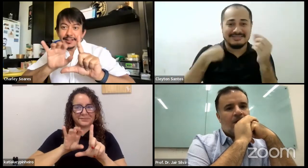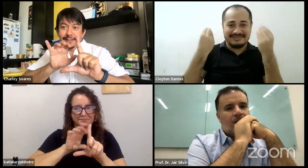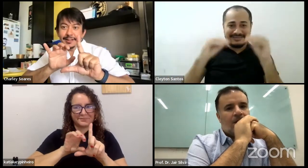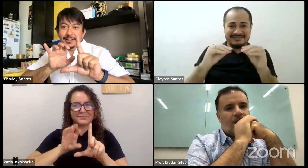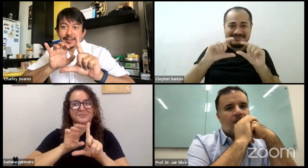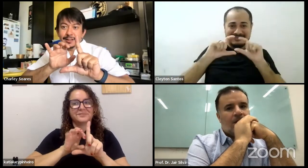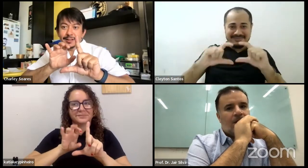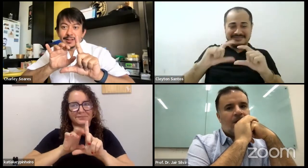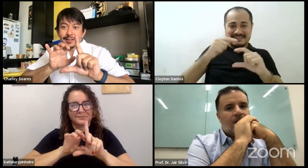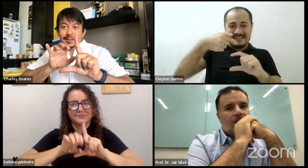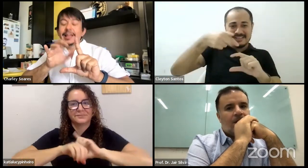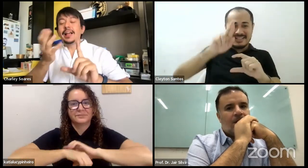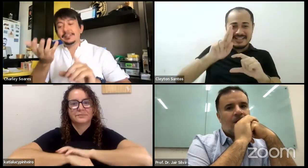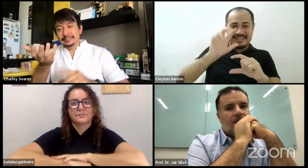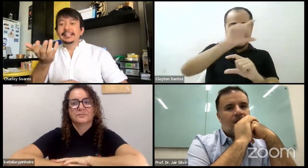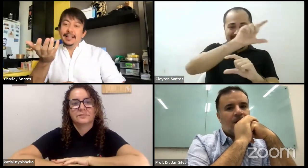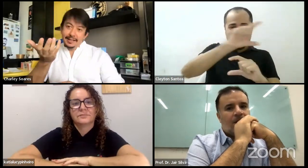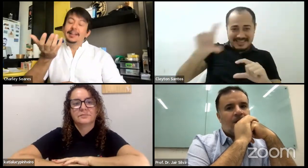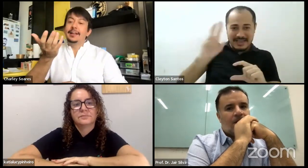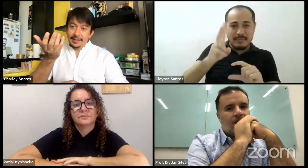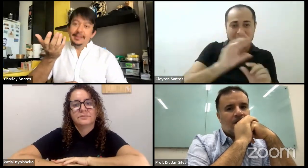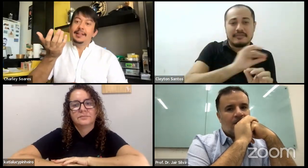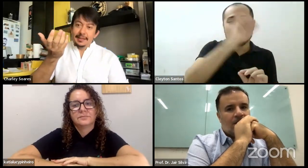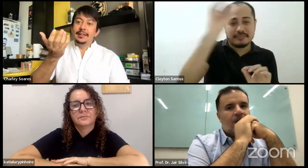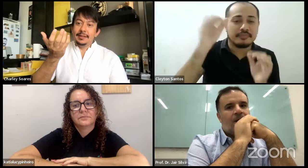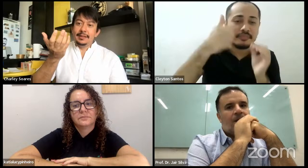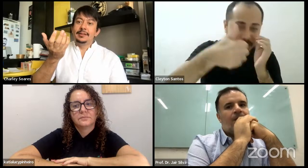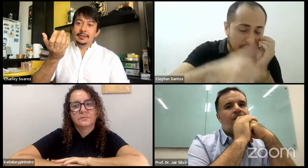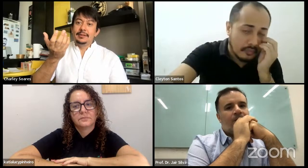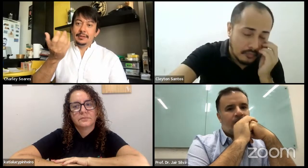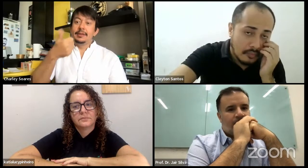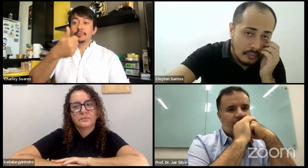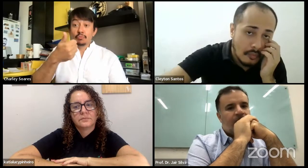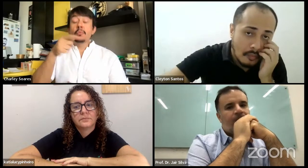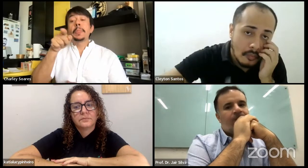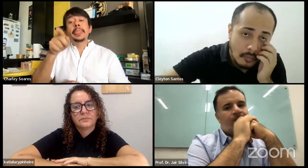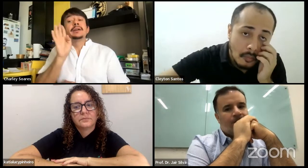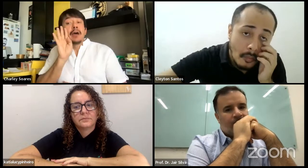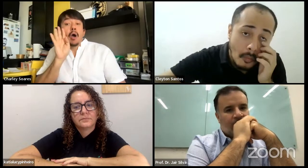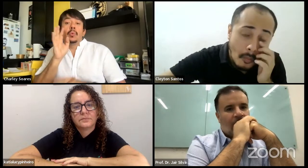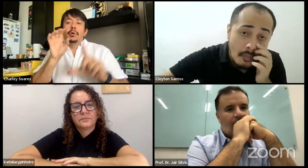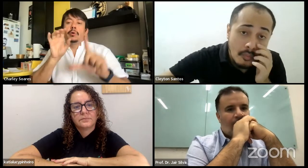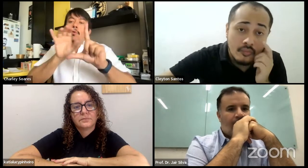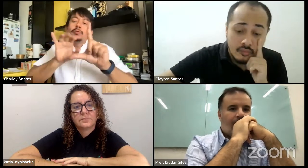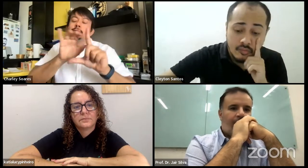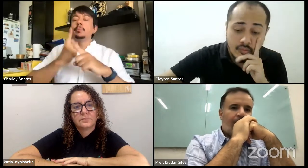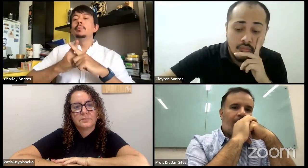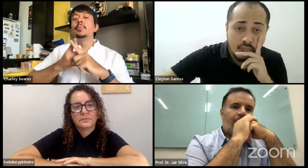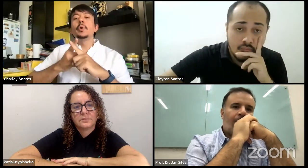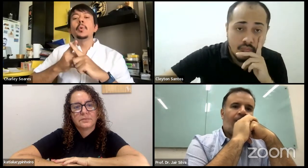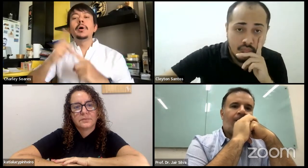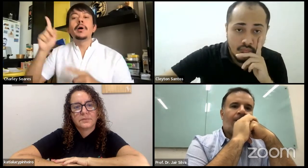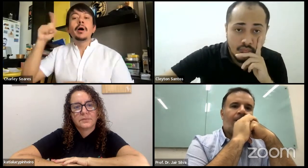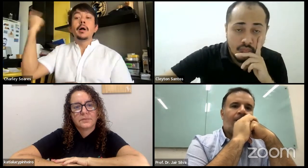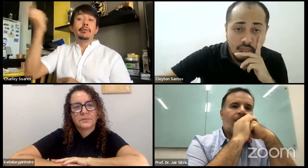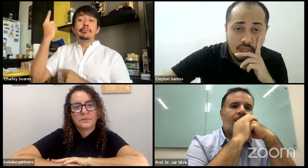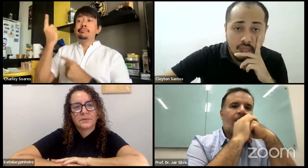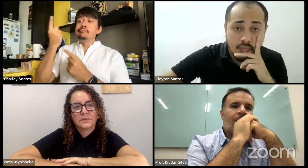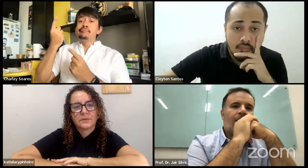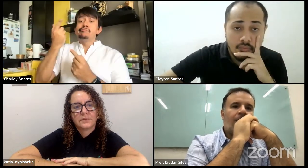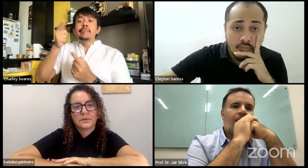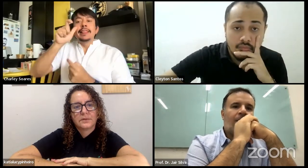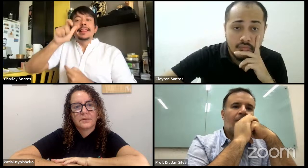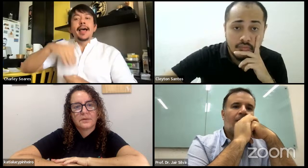o QR Code, né, do lado da imagem, da ilustração, para que a pessoa veja como é que é